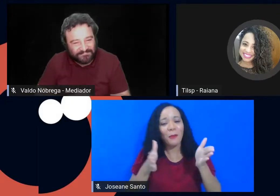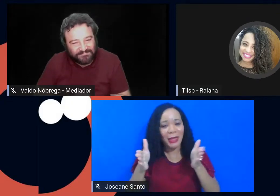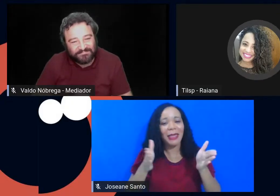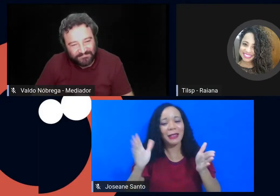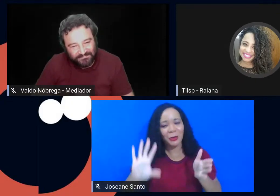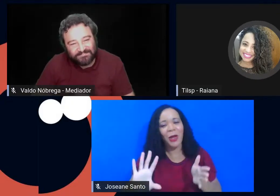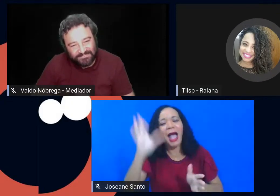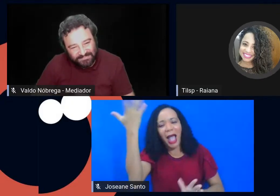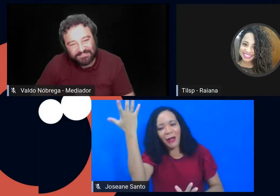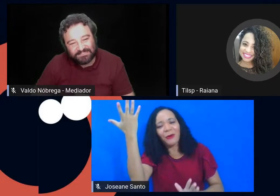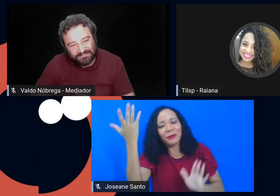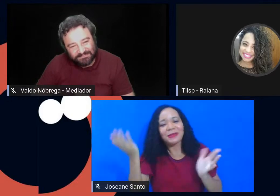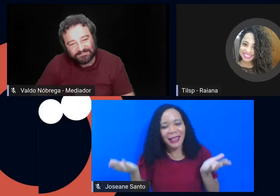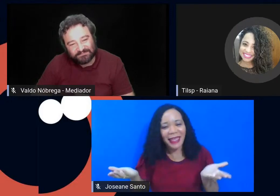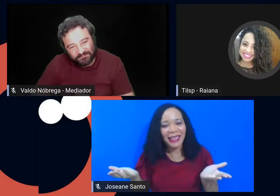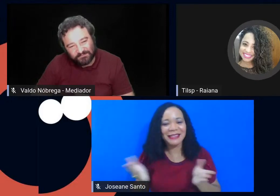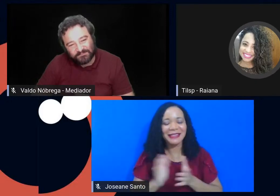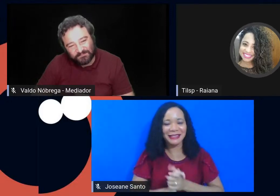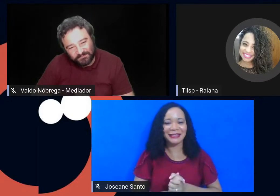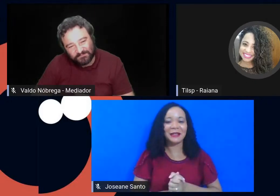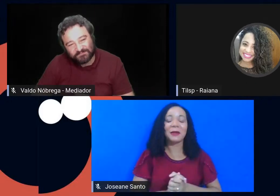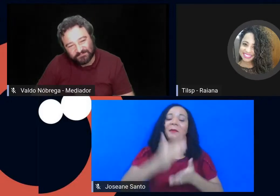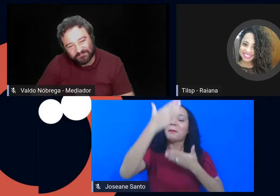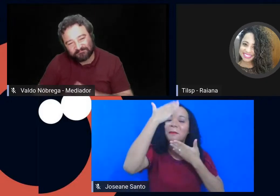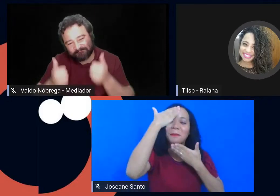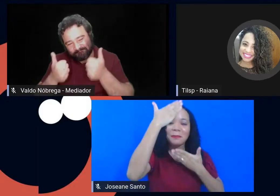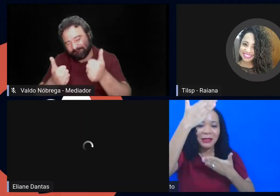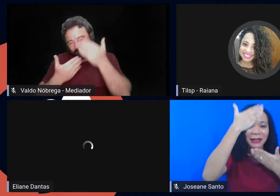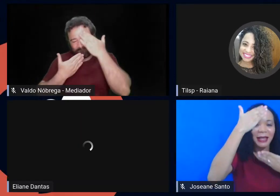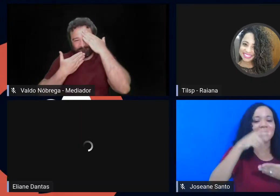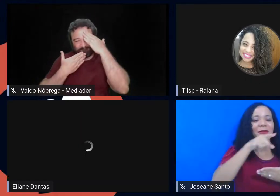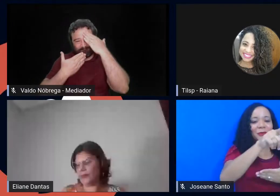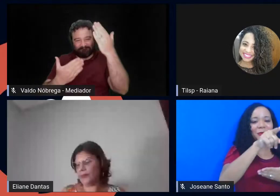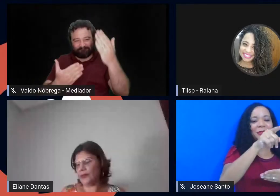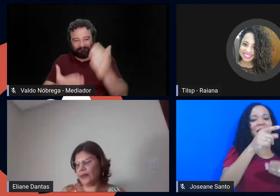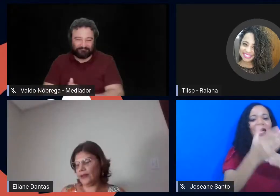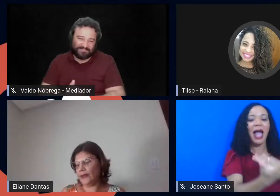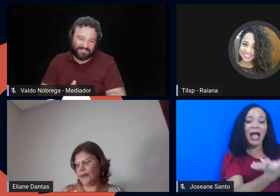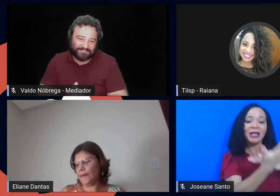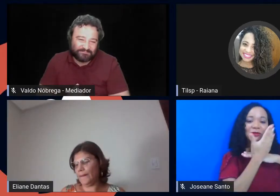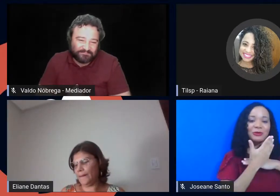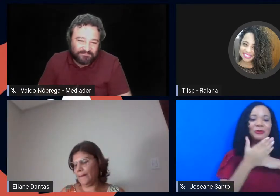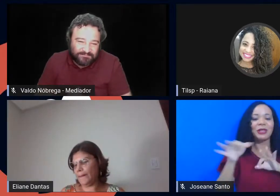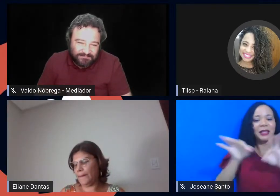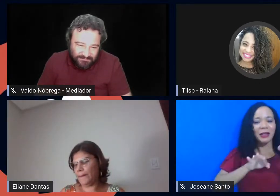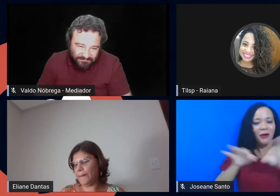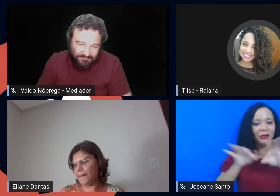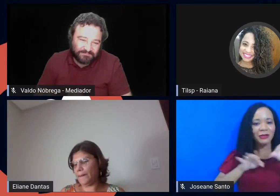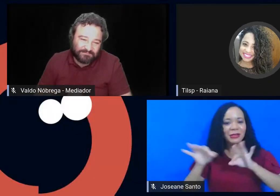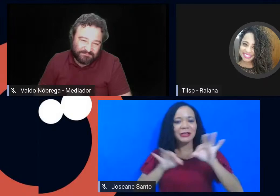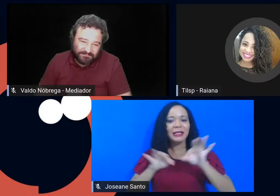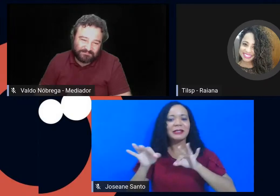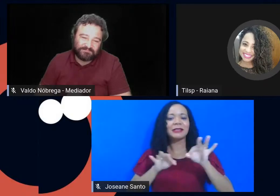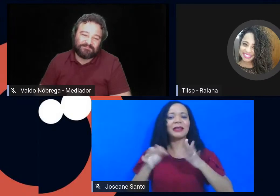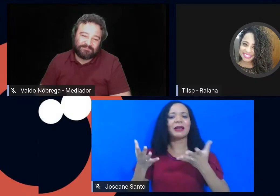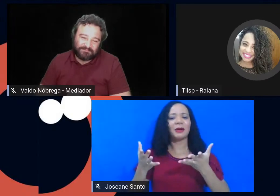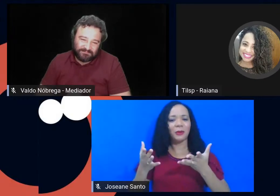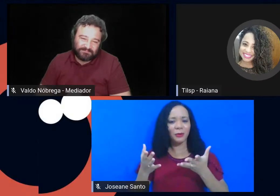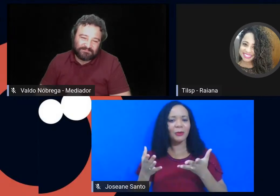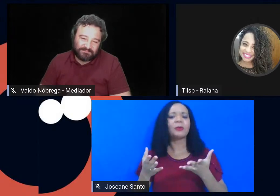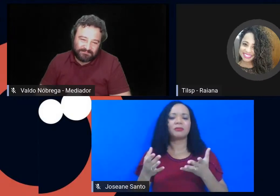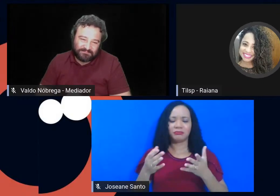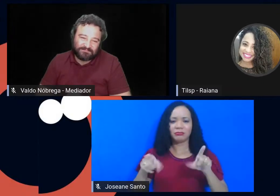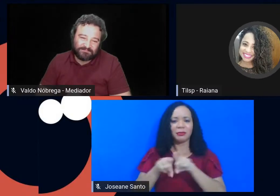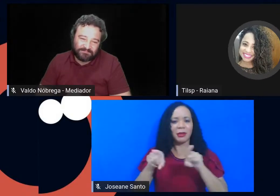né, nosso o nosso momento realmente acontece esses esses imprevistos. Mas mesmo assim, muito, muito, muito obrigado pela